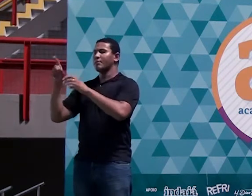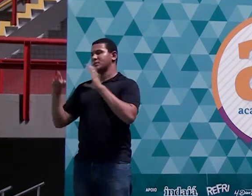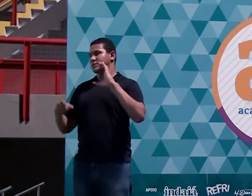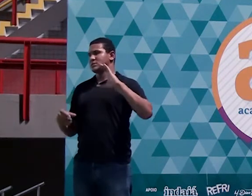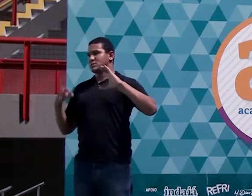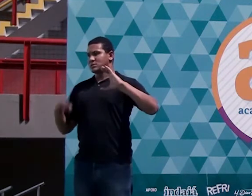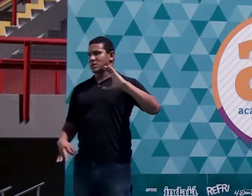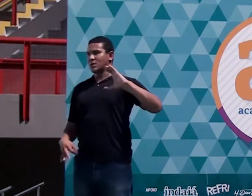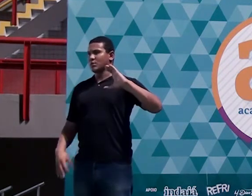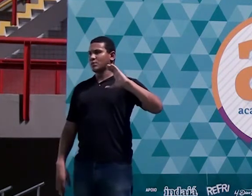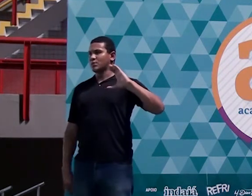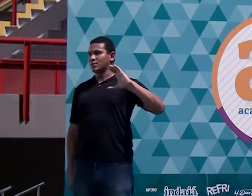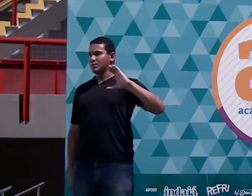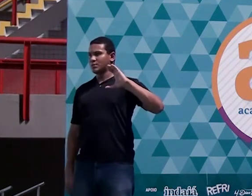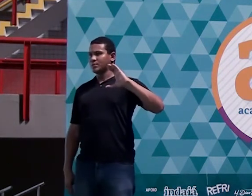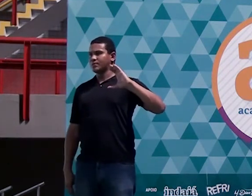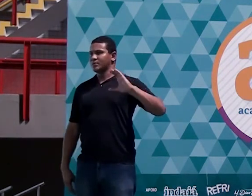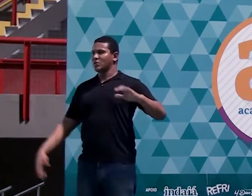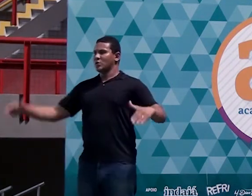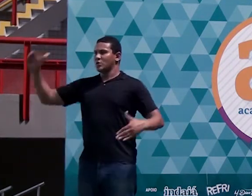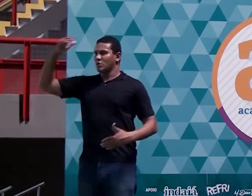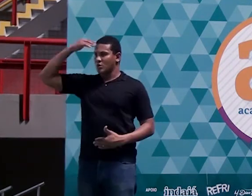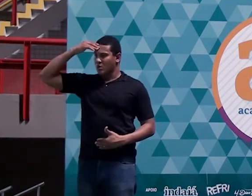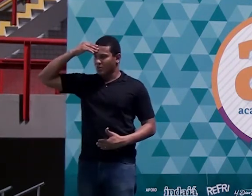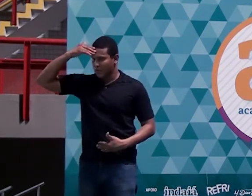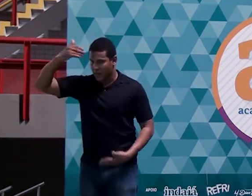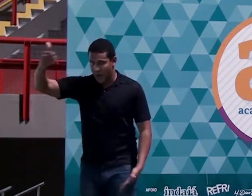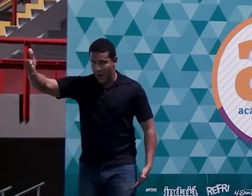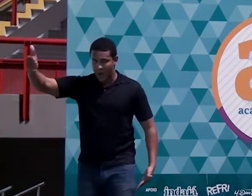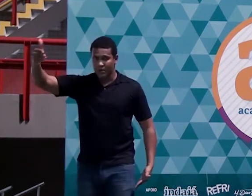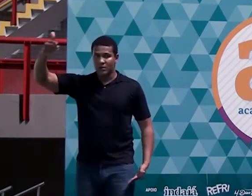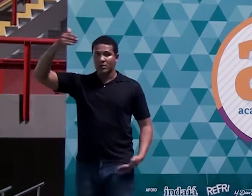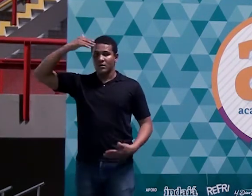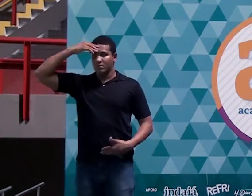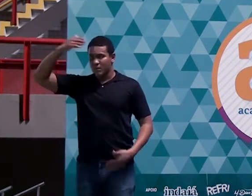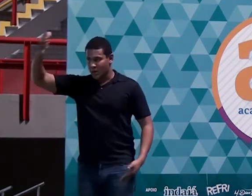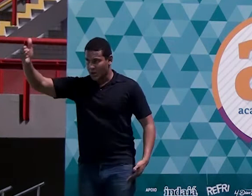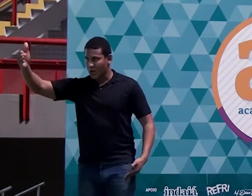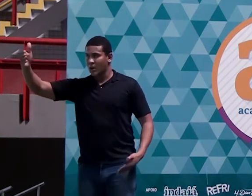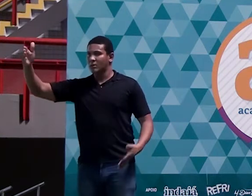de casa. Obrigado. Quem ficou até o final, sempre é uma